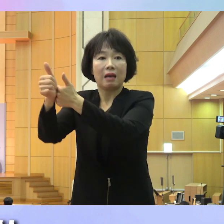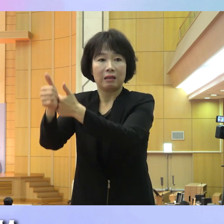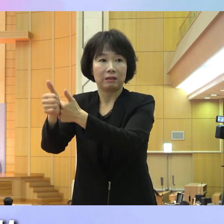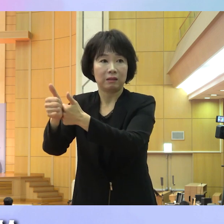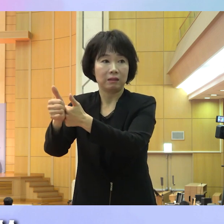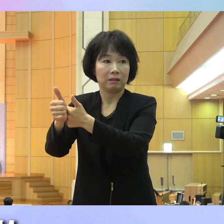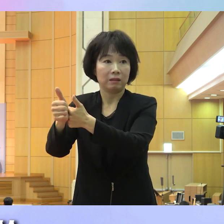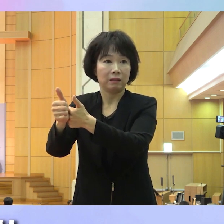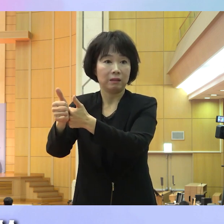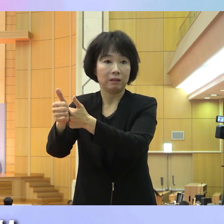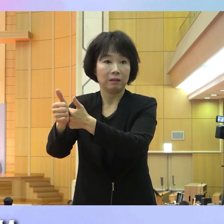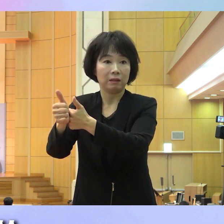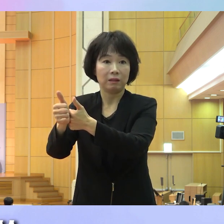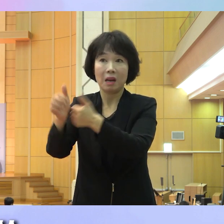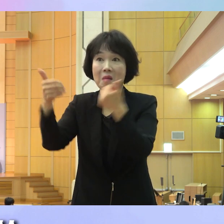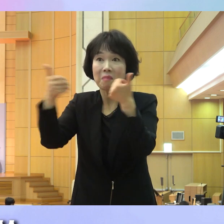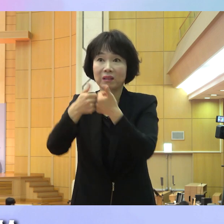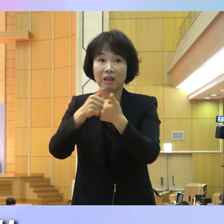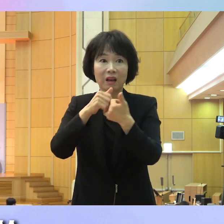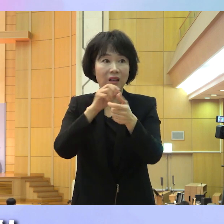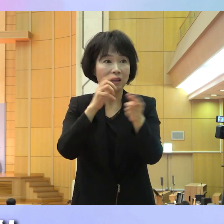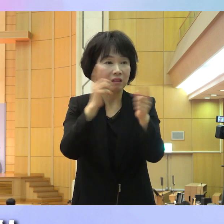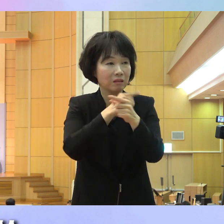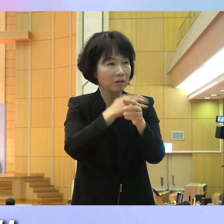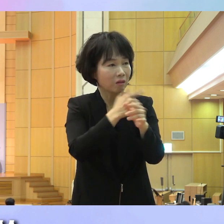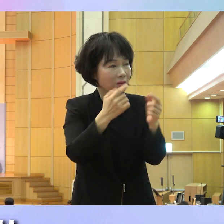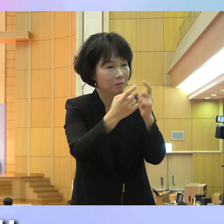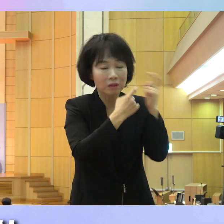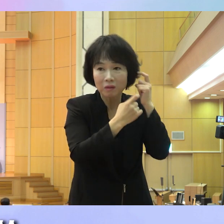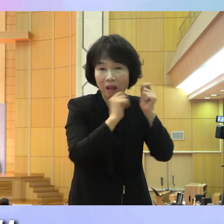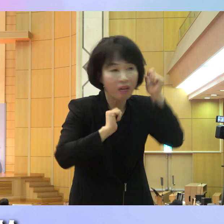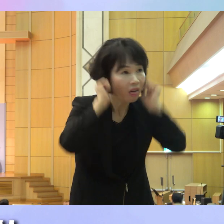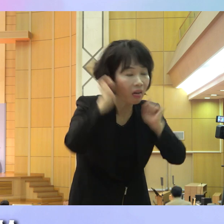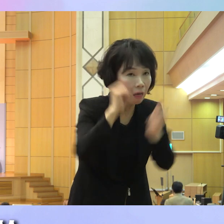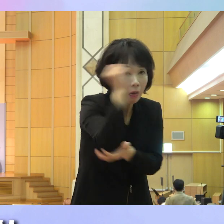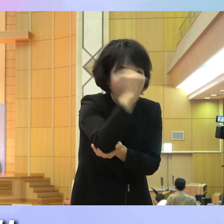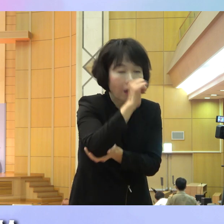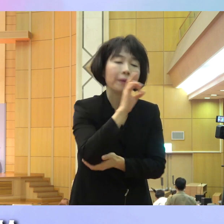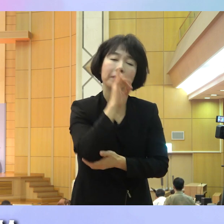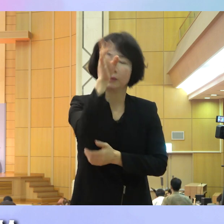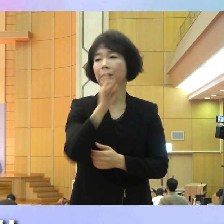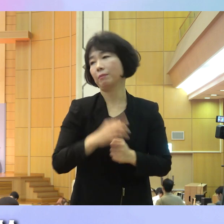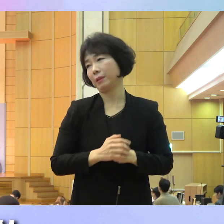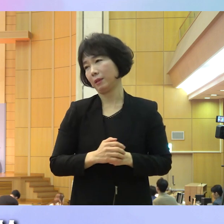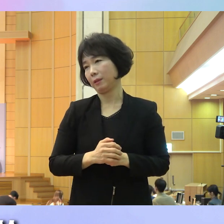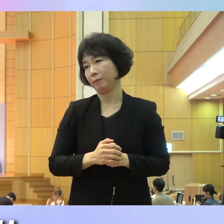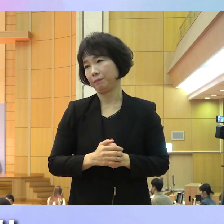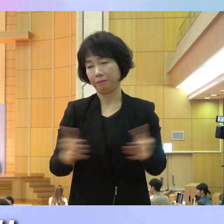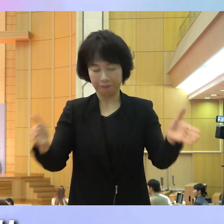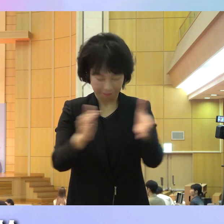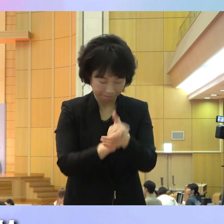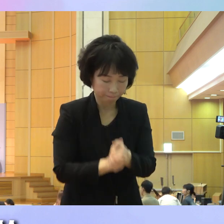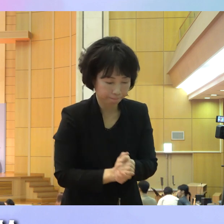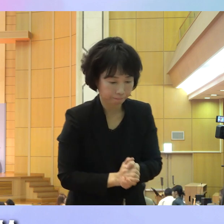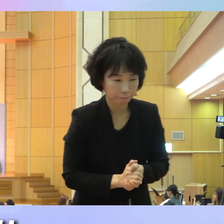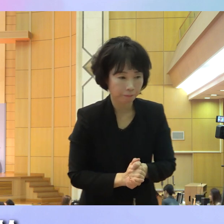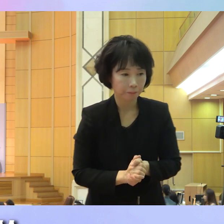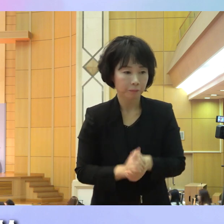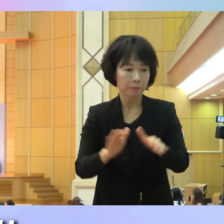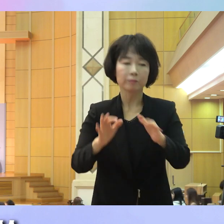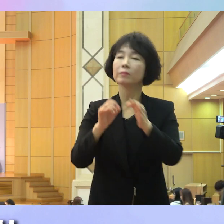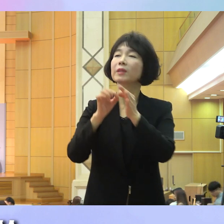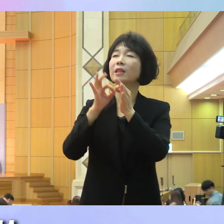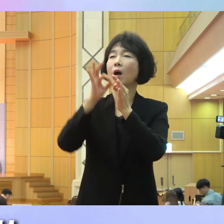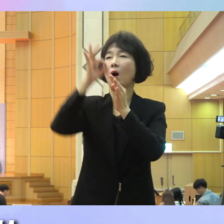분별력이 있어야 되는 것입니다. 여기까지. 하나님 아버지 감사드립니다. 우리를 이처럼 사랑해 주시고 축복해 주셔서 오늘은 영생의